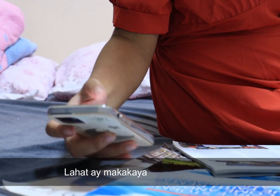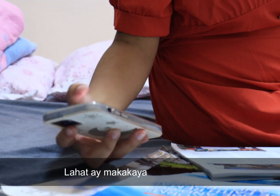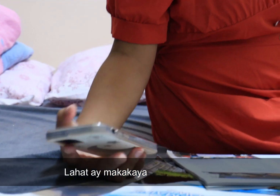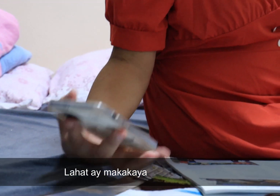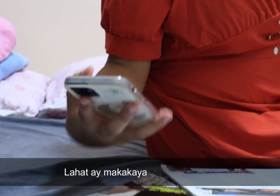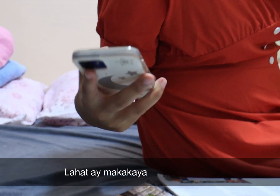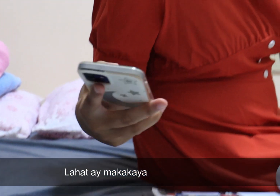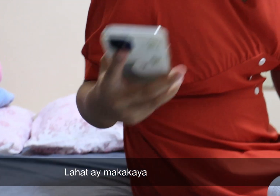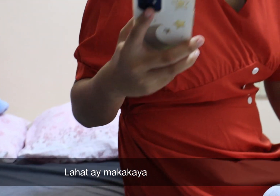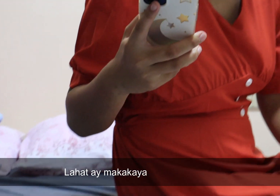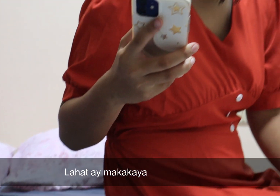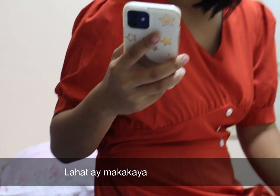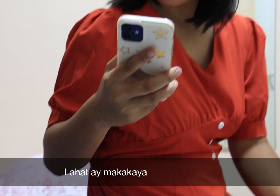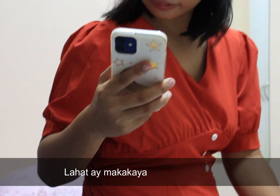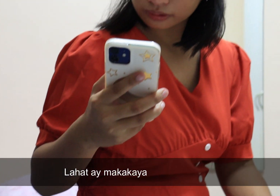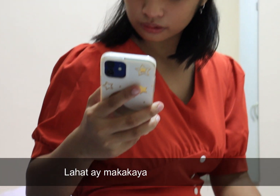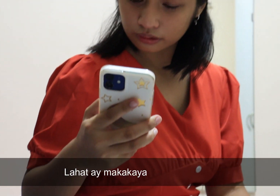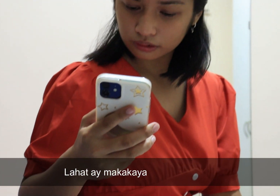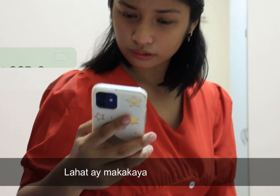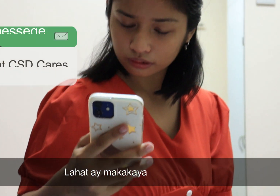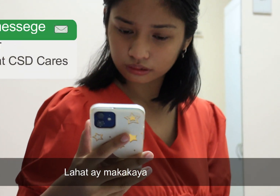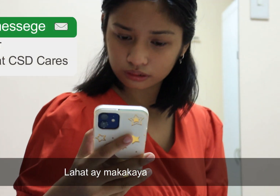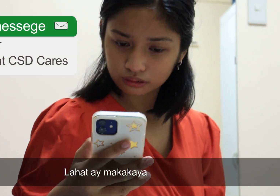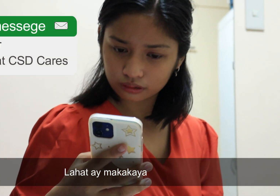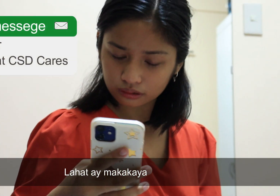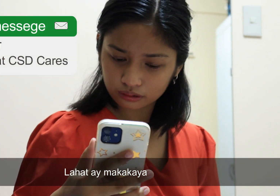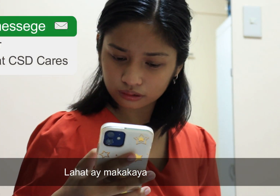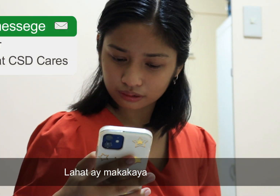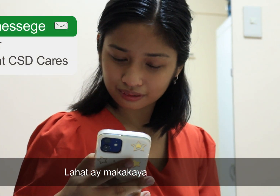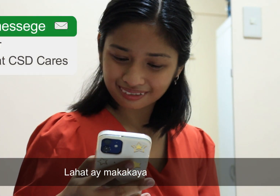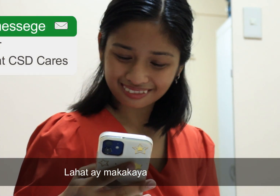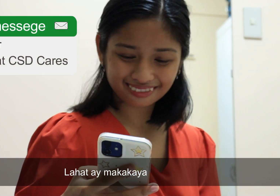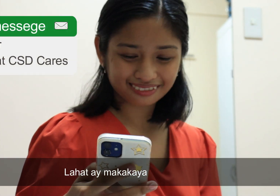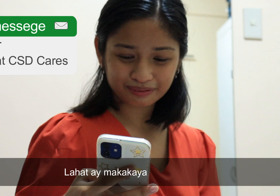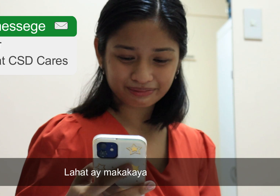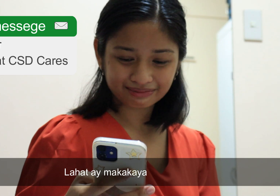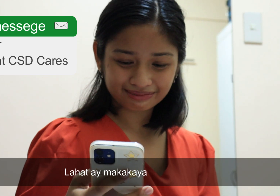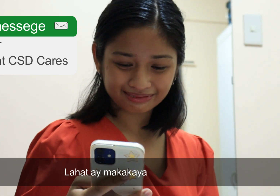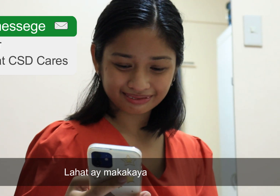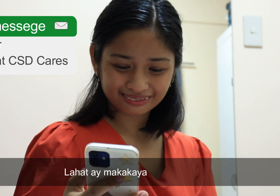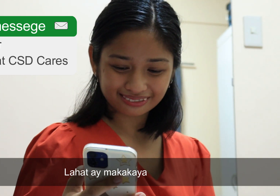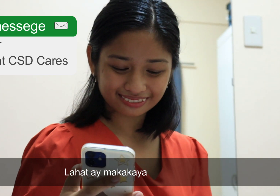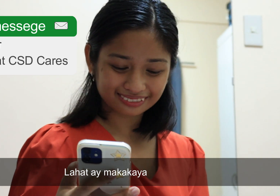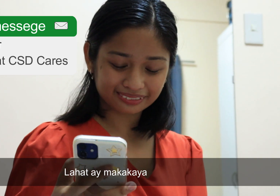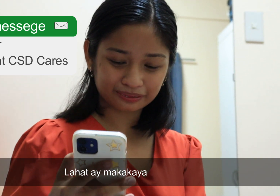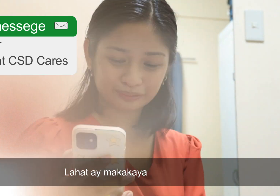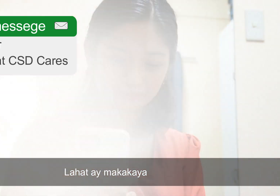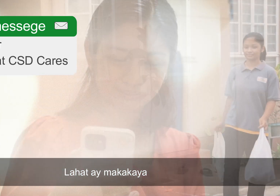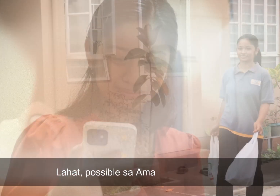Lahat ay makakaya, lahat ay makakaya,